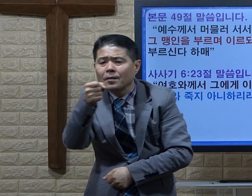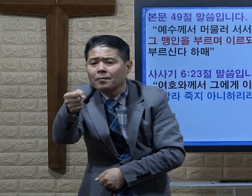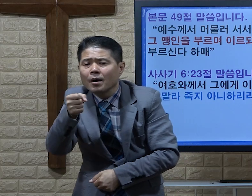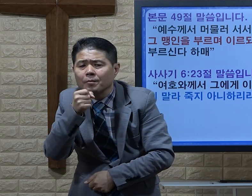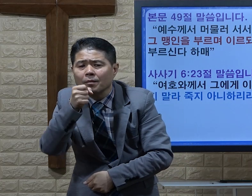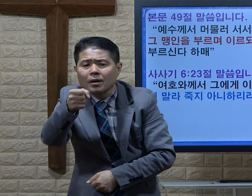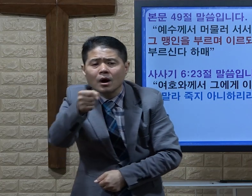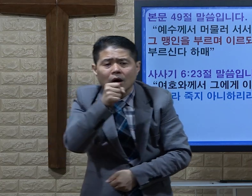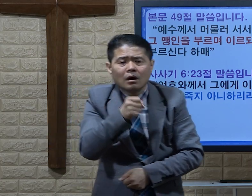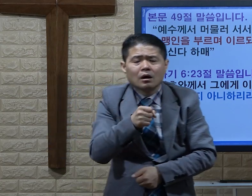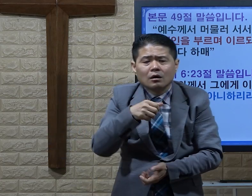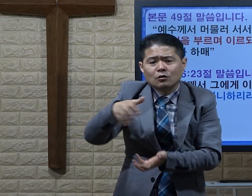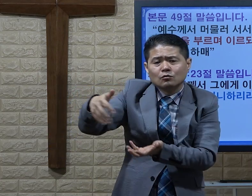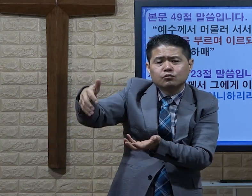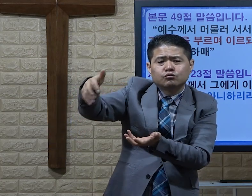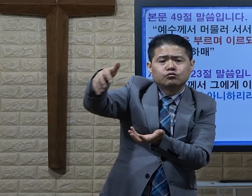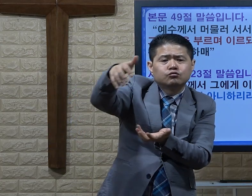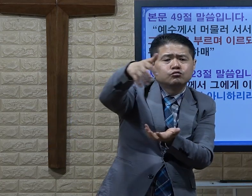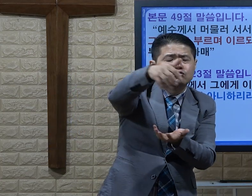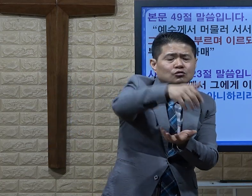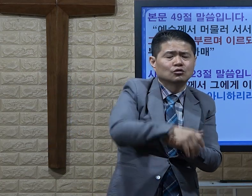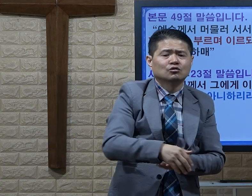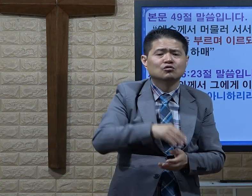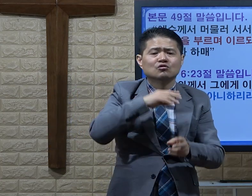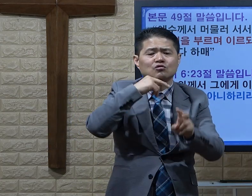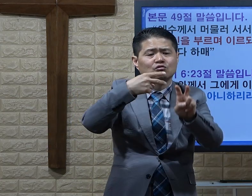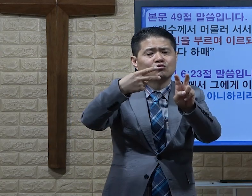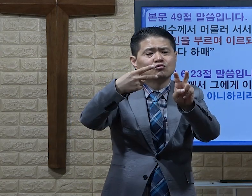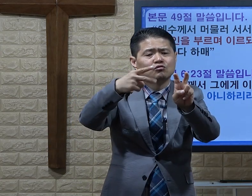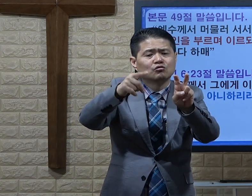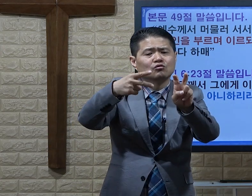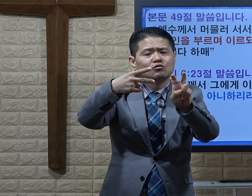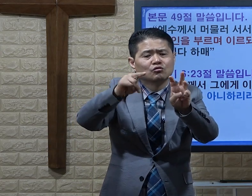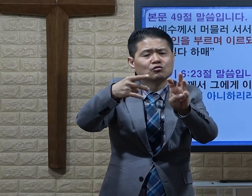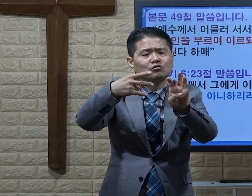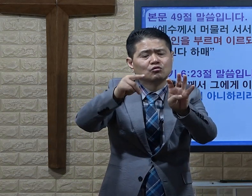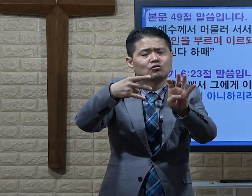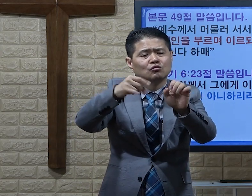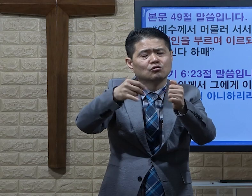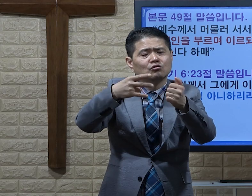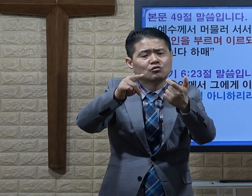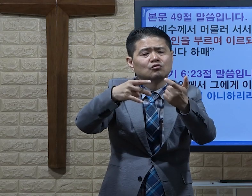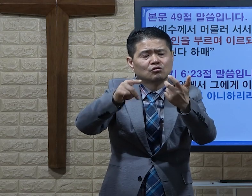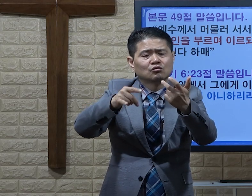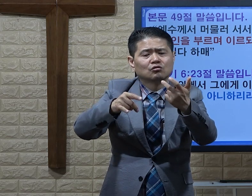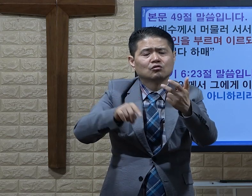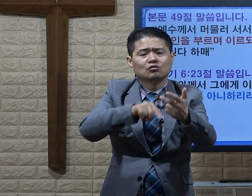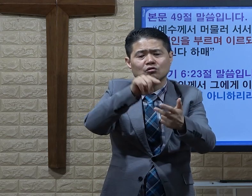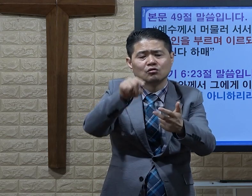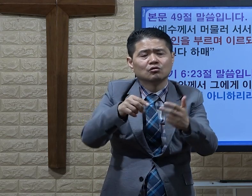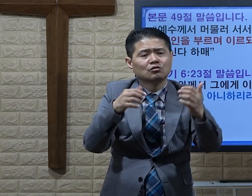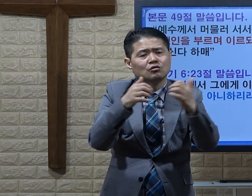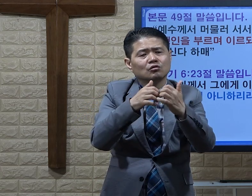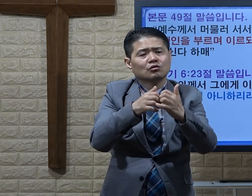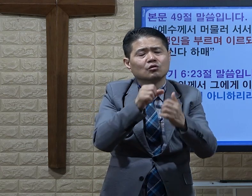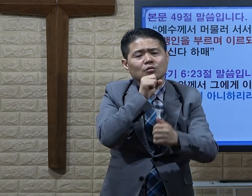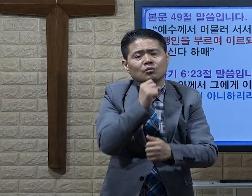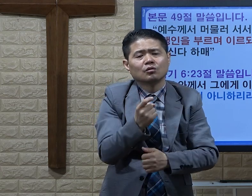1000명에게 인터뷰 조사를 해본 결과 20, 30대, 40대, 5, 6, 70대까지 전쟁이